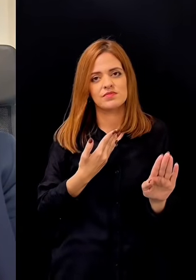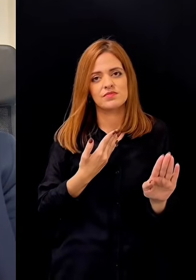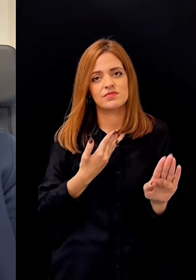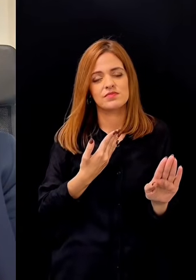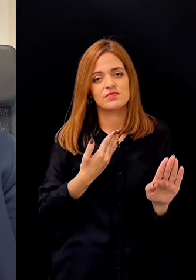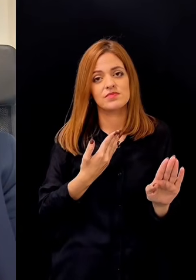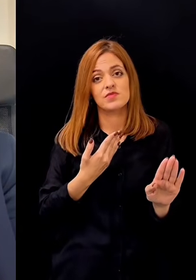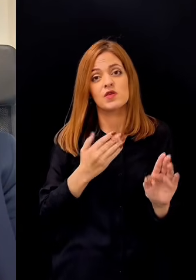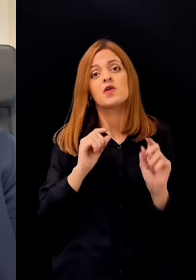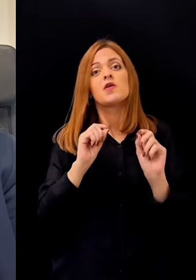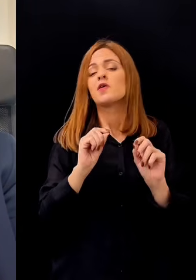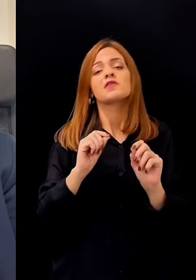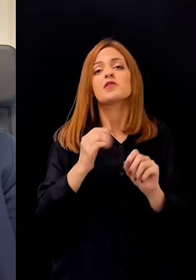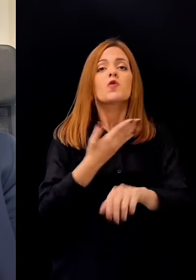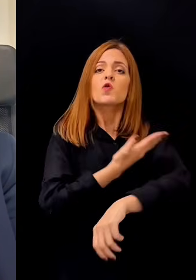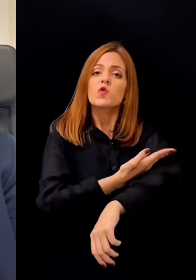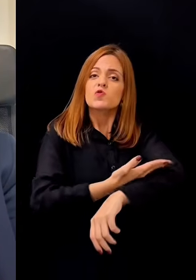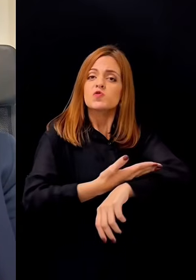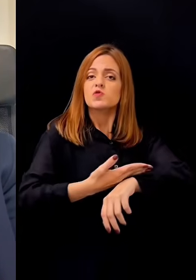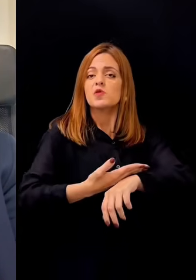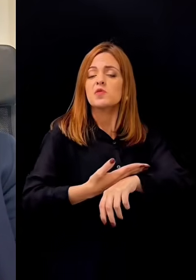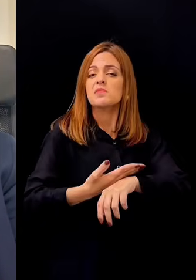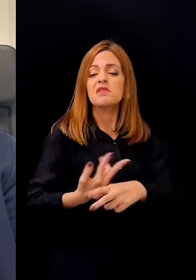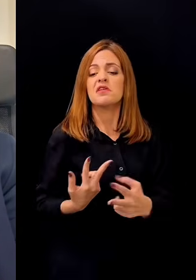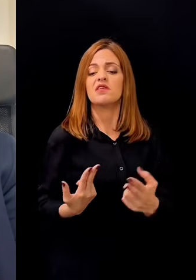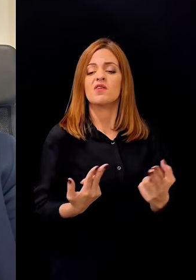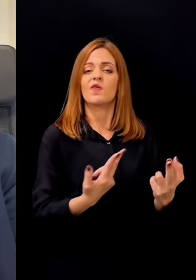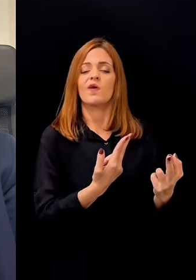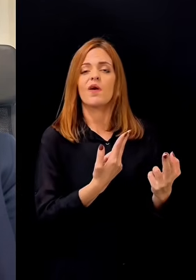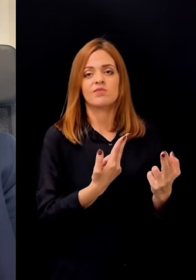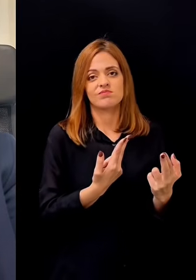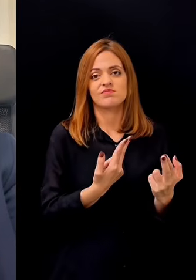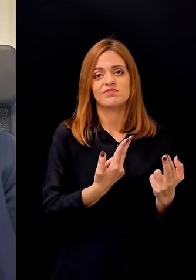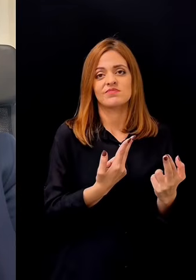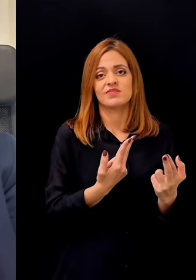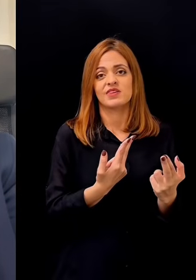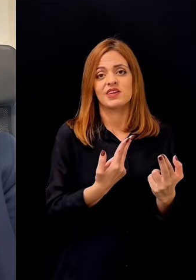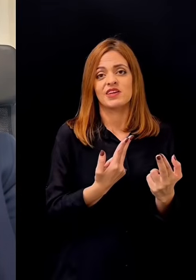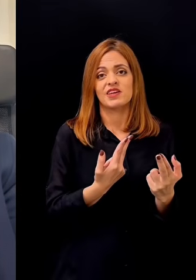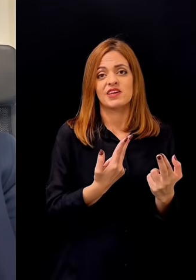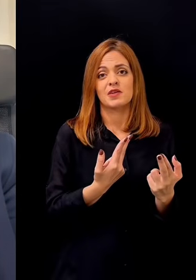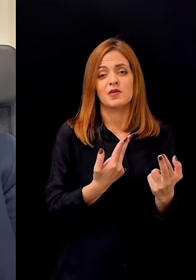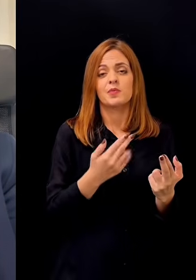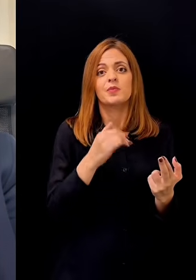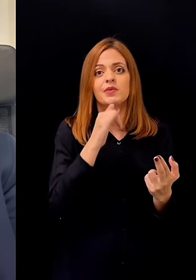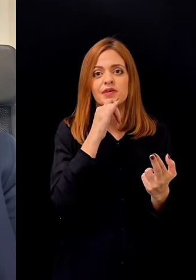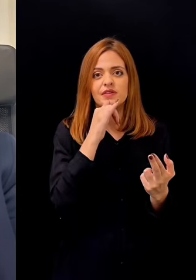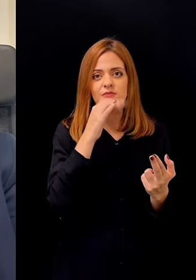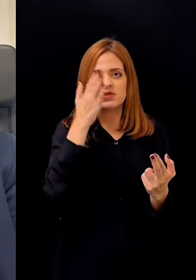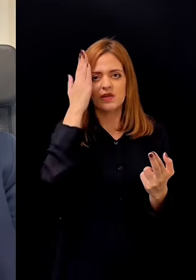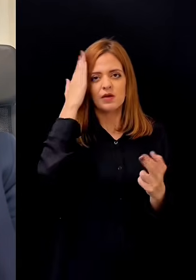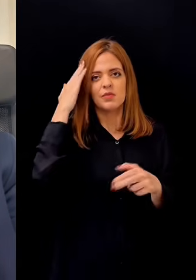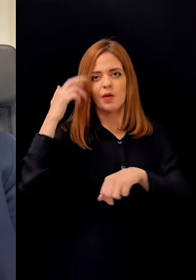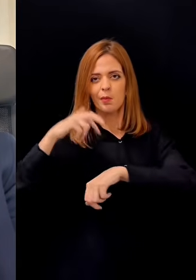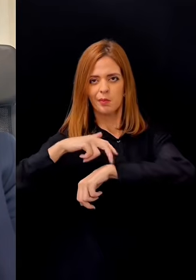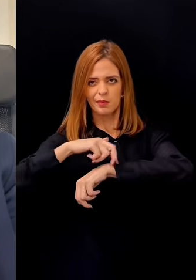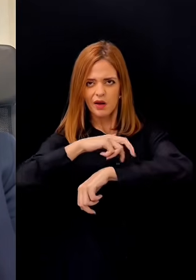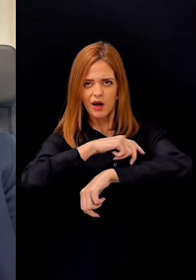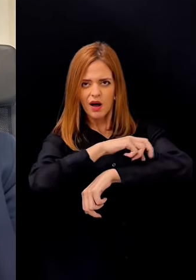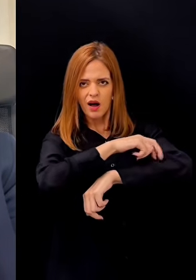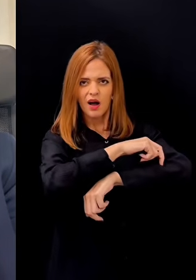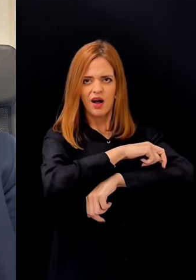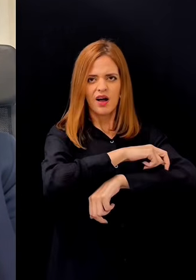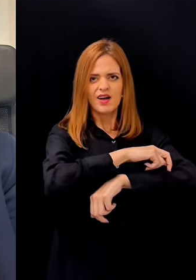A moda é moda, todo mundo gosta da moda e adere à moda. Mas quem